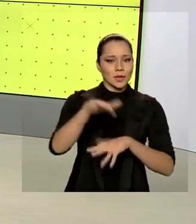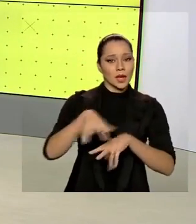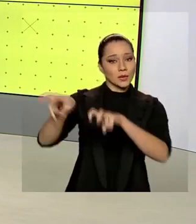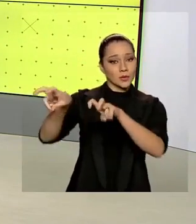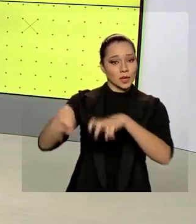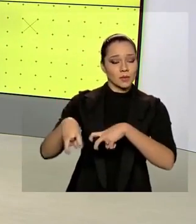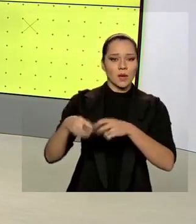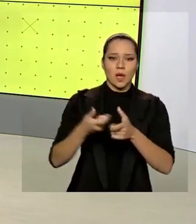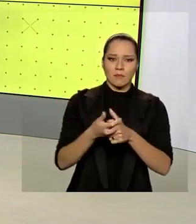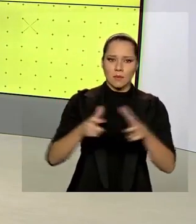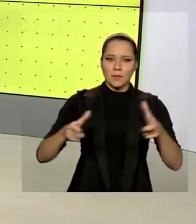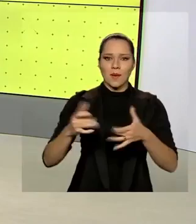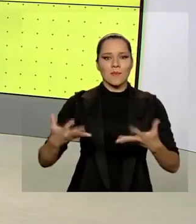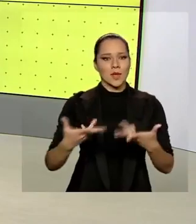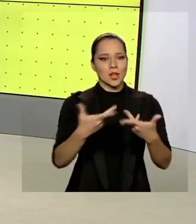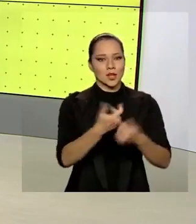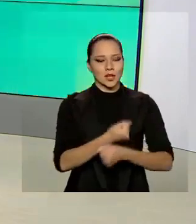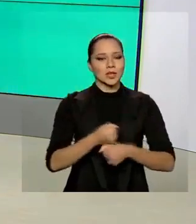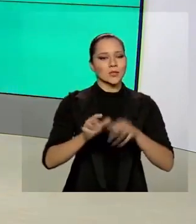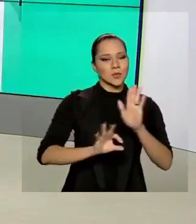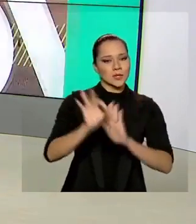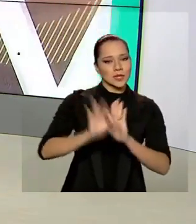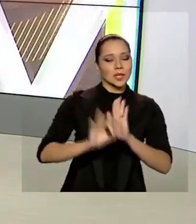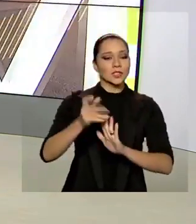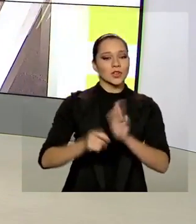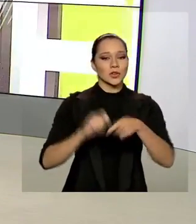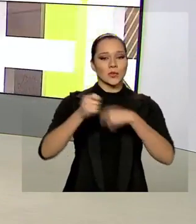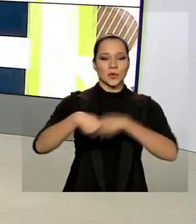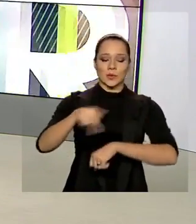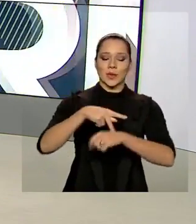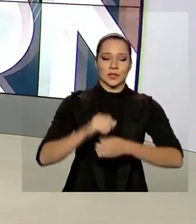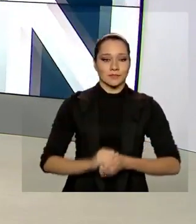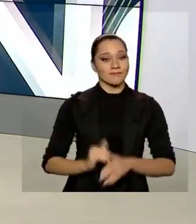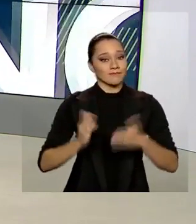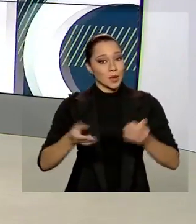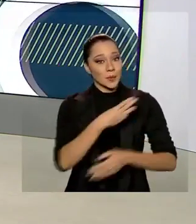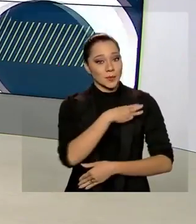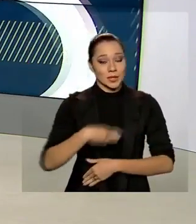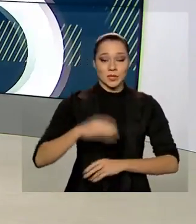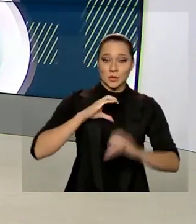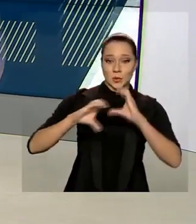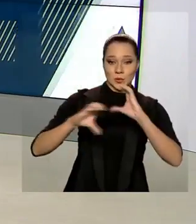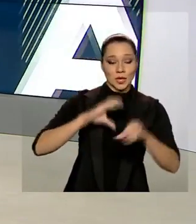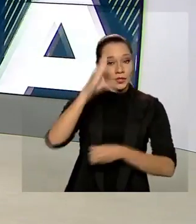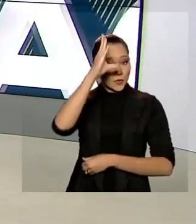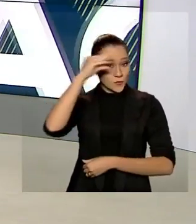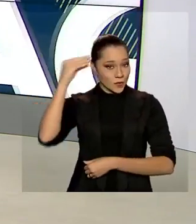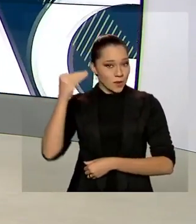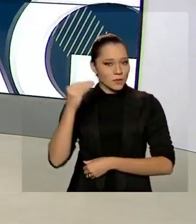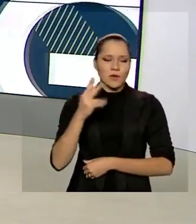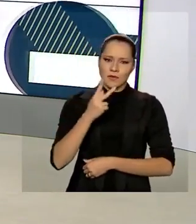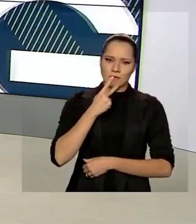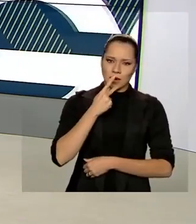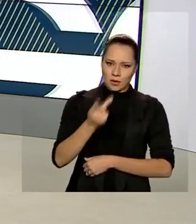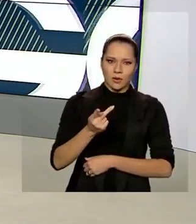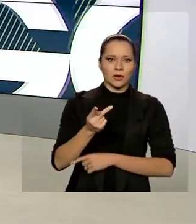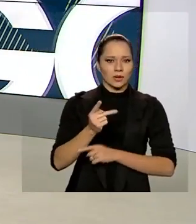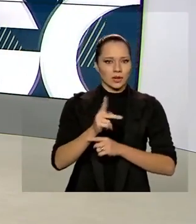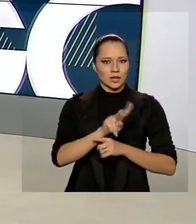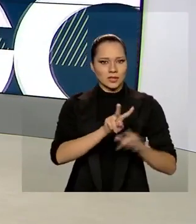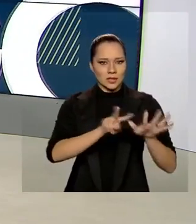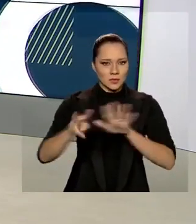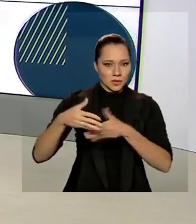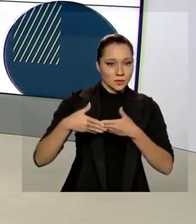campo, aumentando e melhorando os índices econômicos do país. Já o ministro das Comunicações, Fábio Faria, afirmou que nas